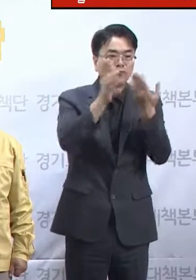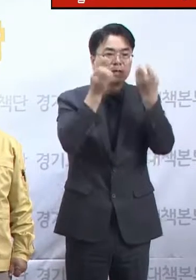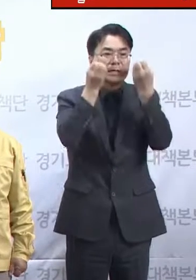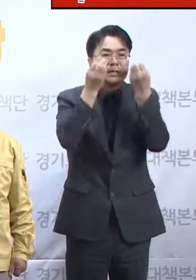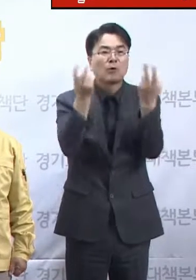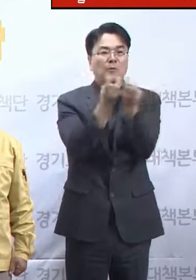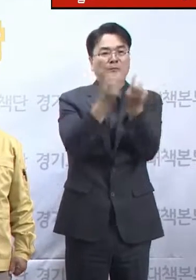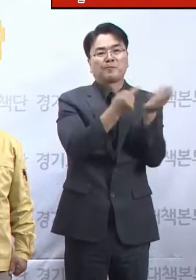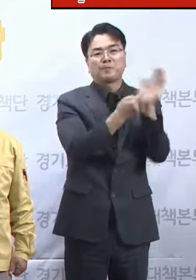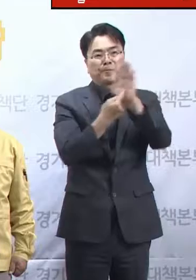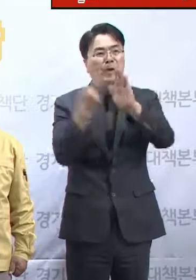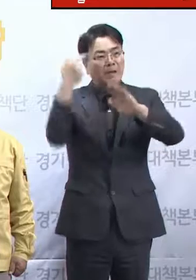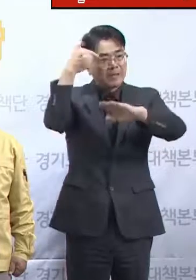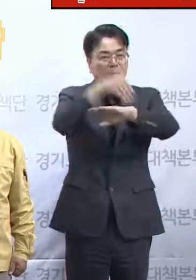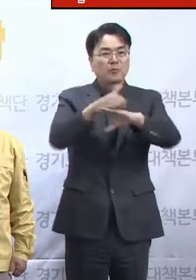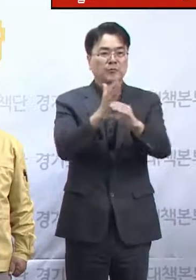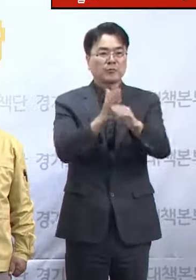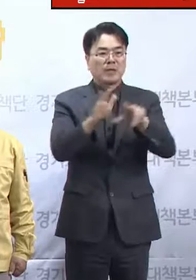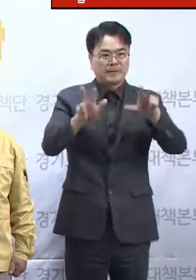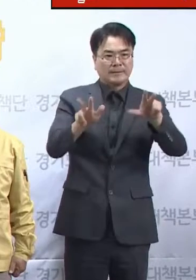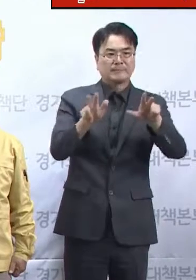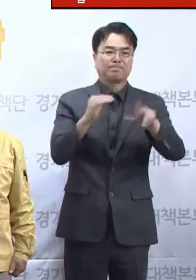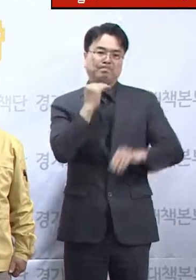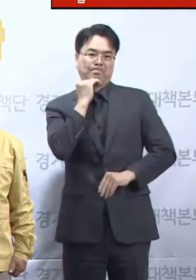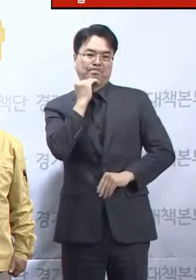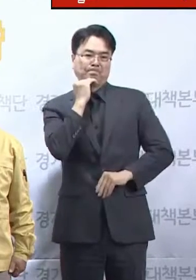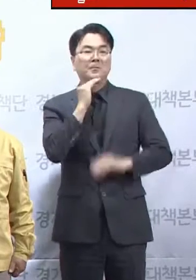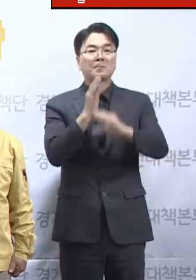점을 말씀을 드리겠습니다. 지금은 기다리도록 하겠습니다.